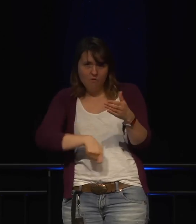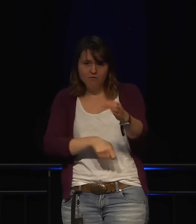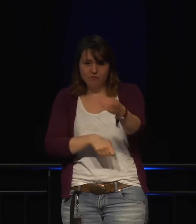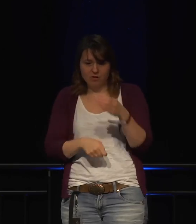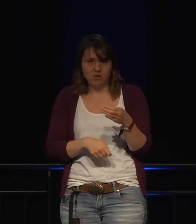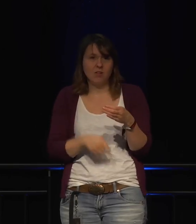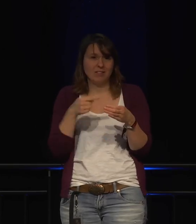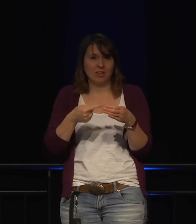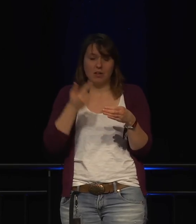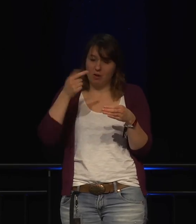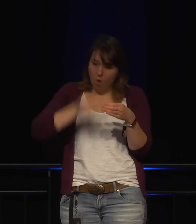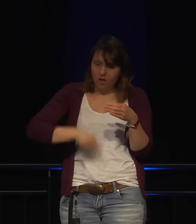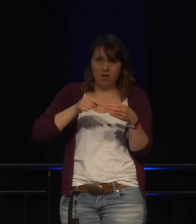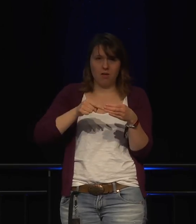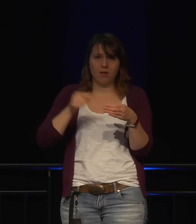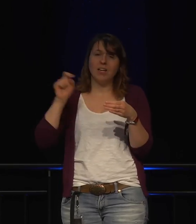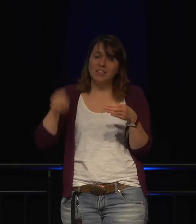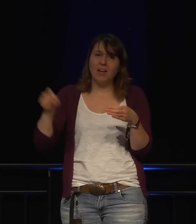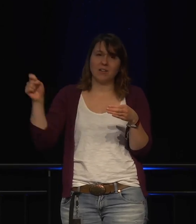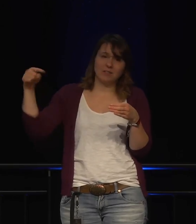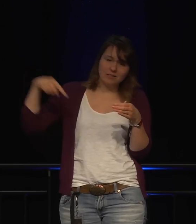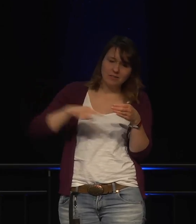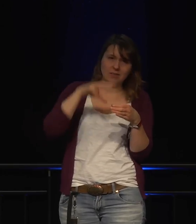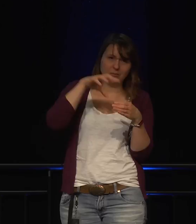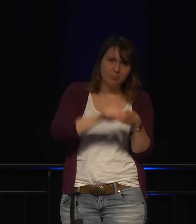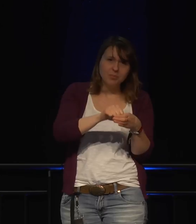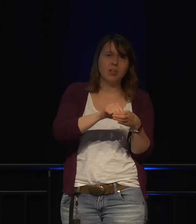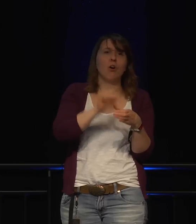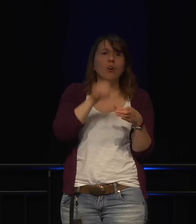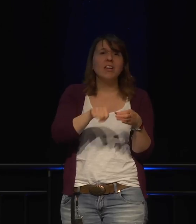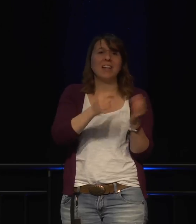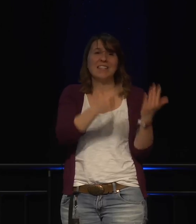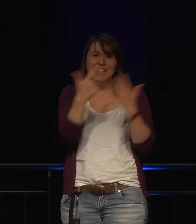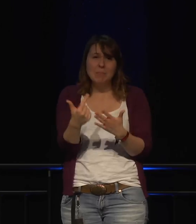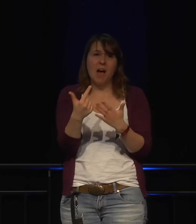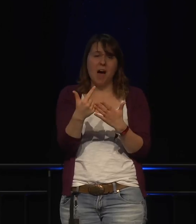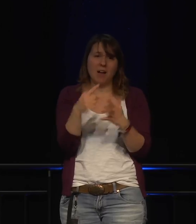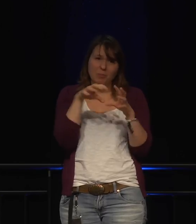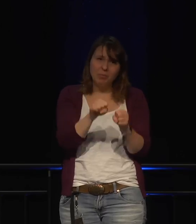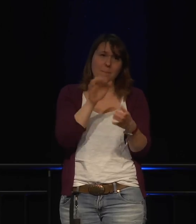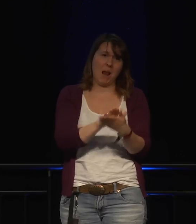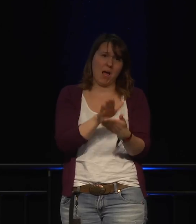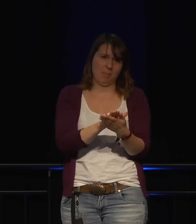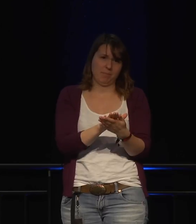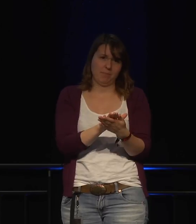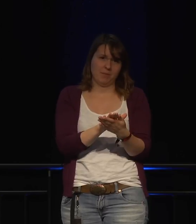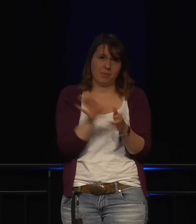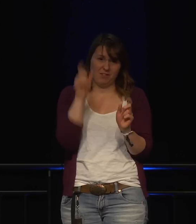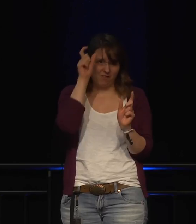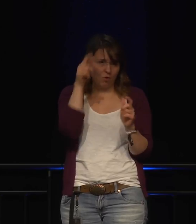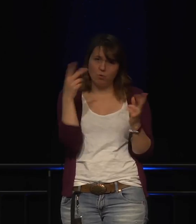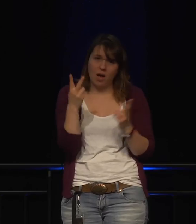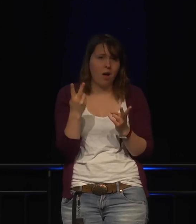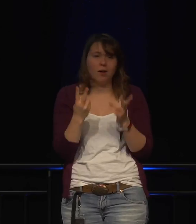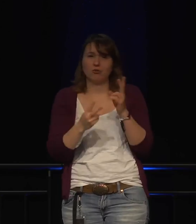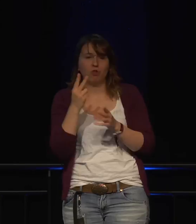todos los aparatos inseguros podrían ser infectados y podrían estar infectados durante 7 años. Por